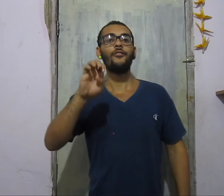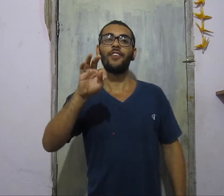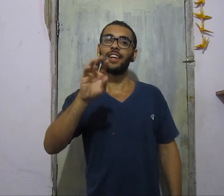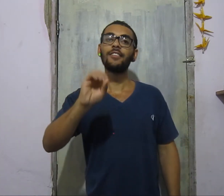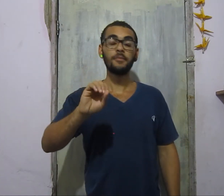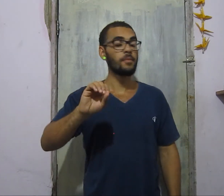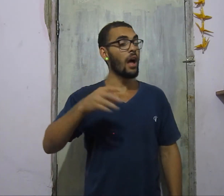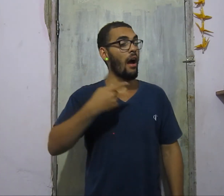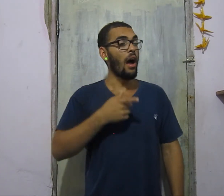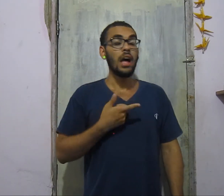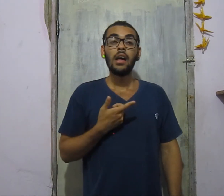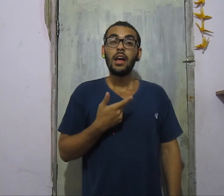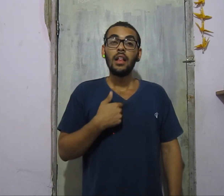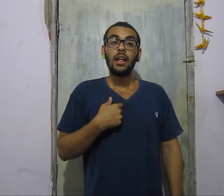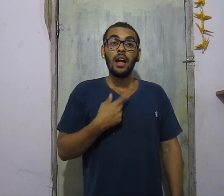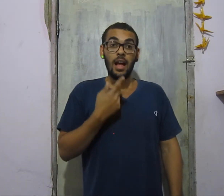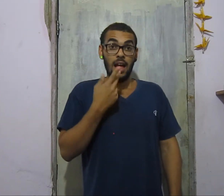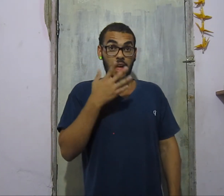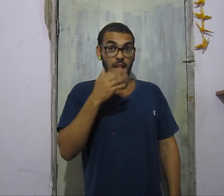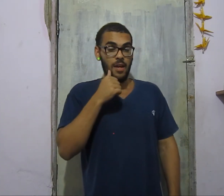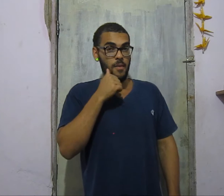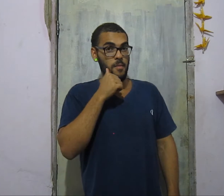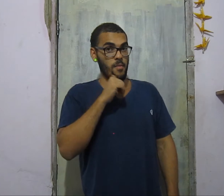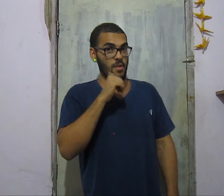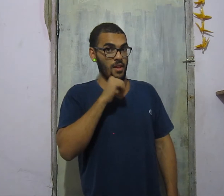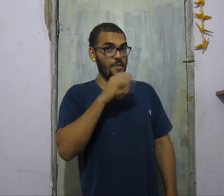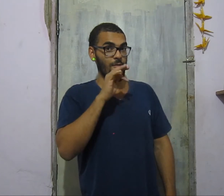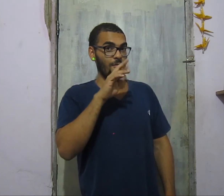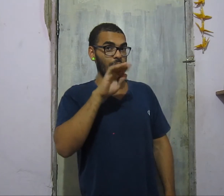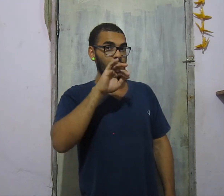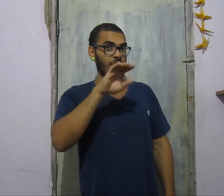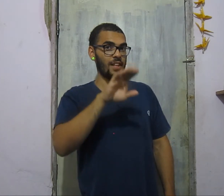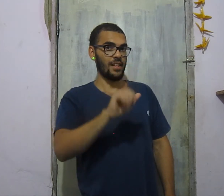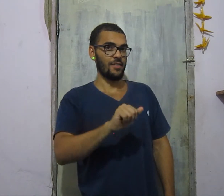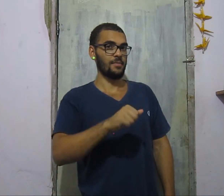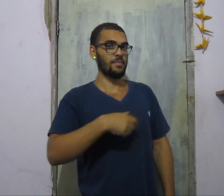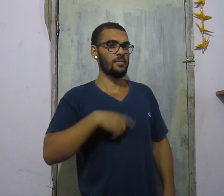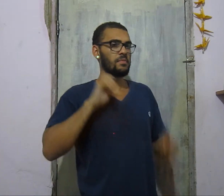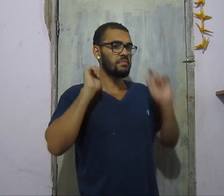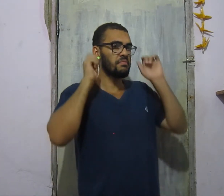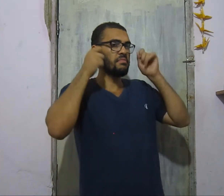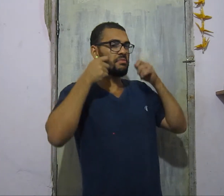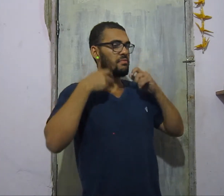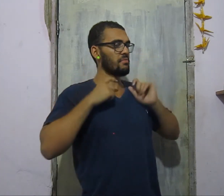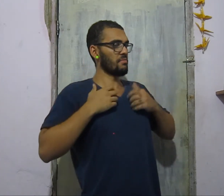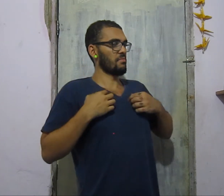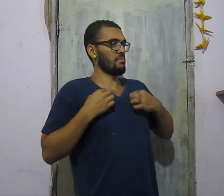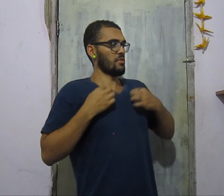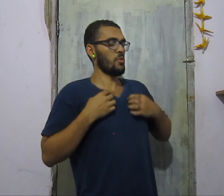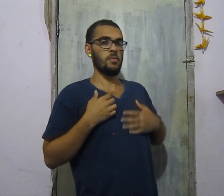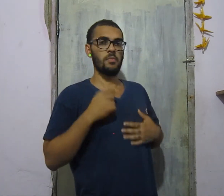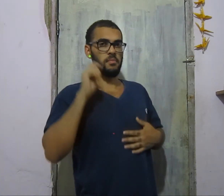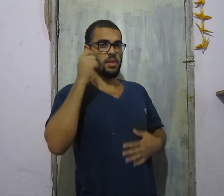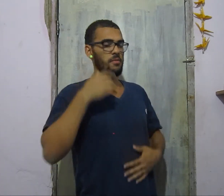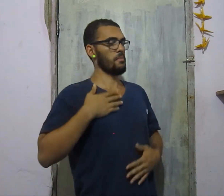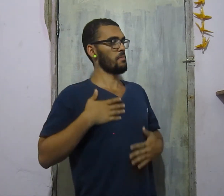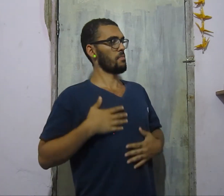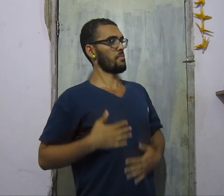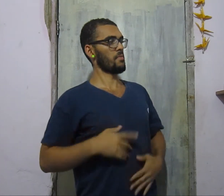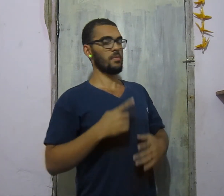convento e a madre, né, fala pra ela que encontra